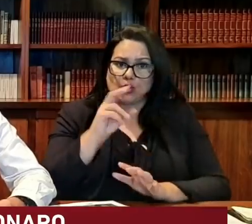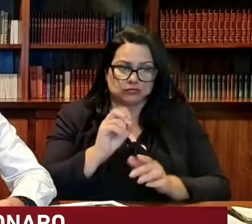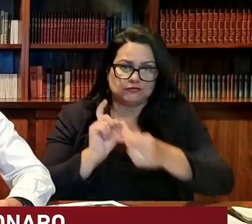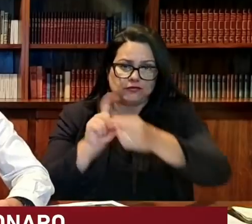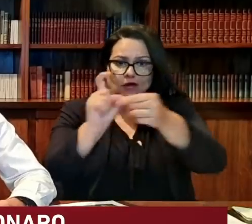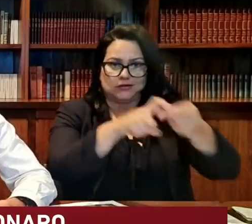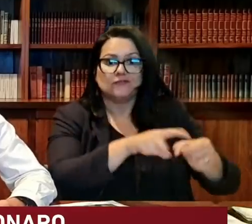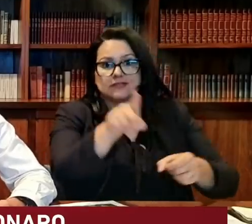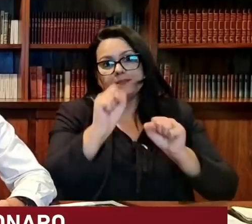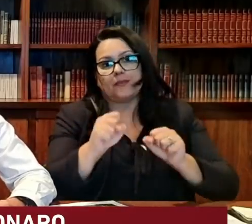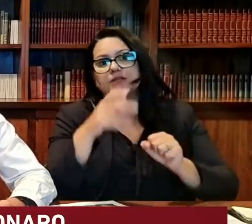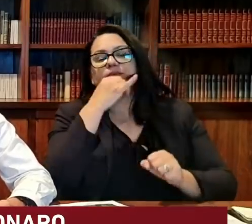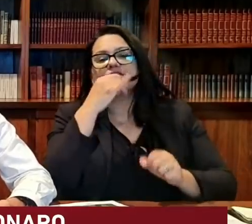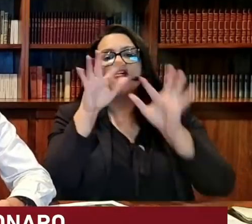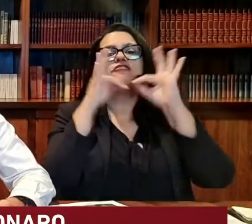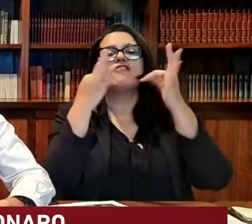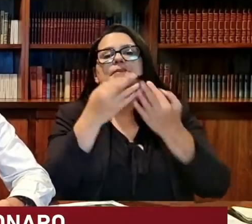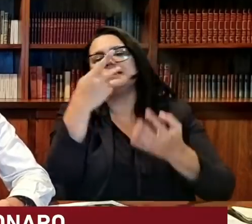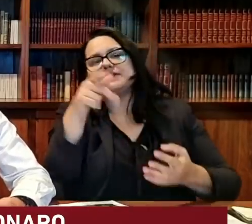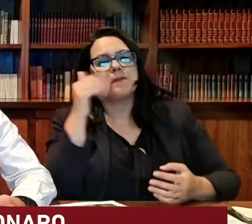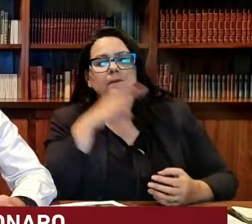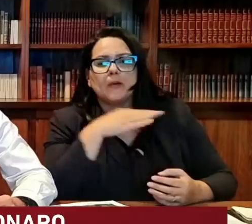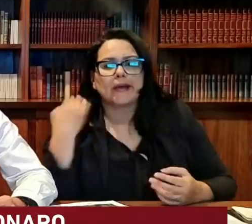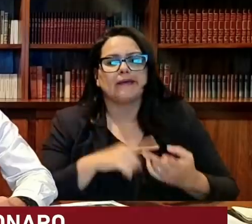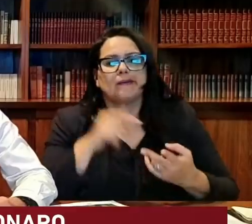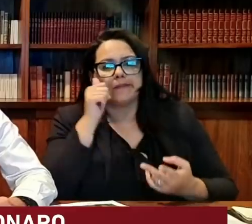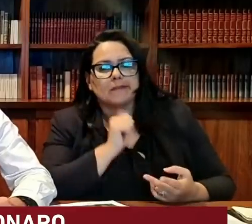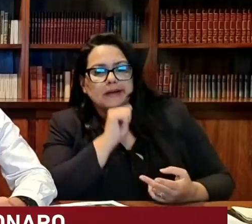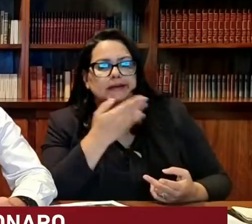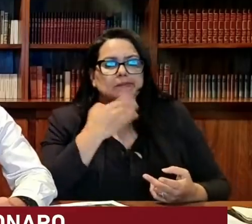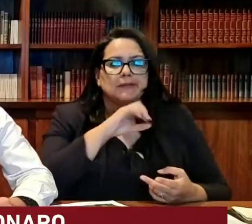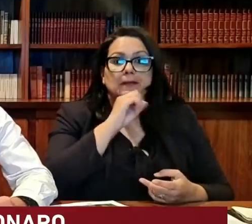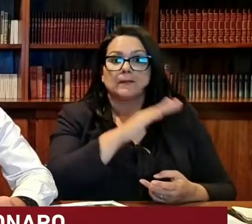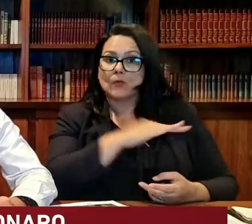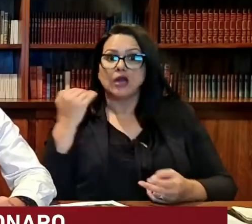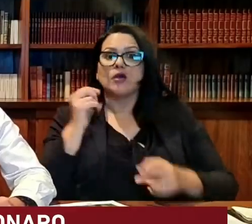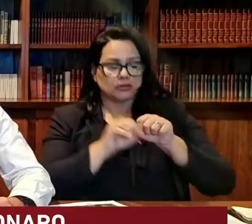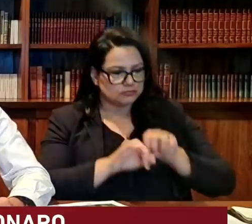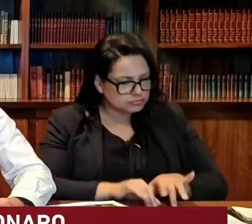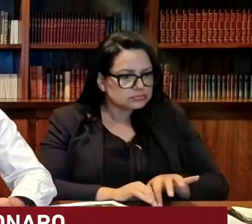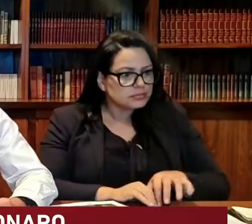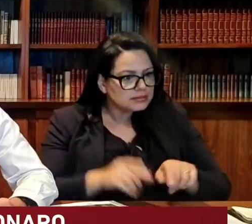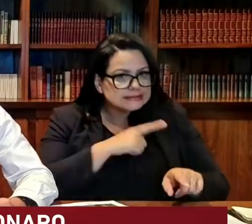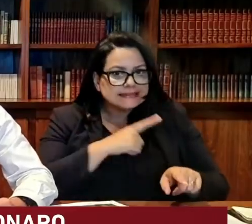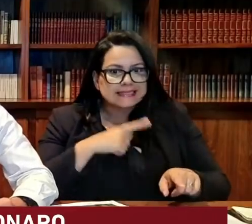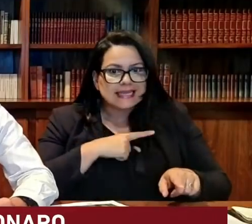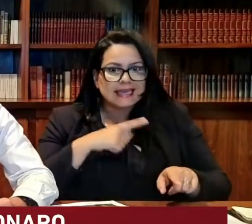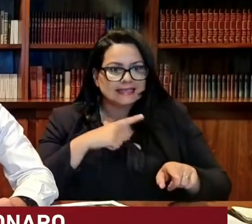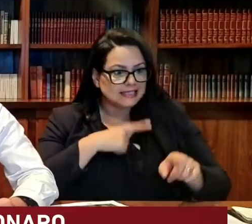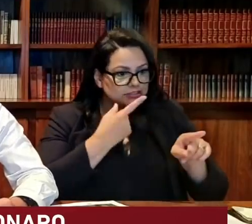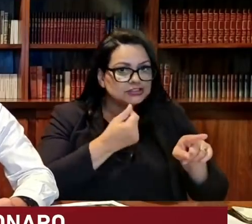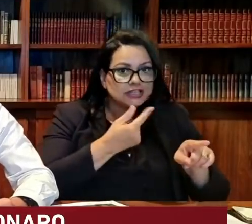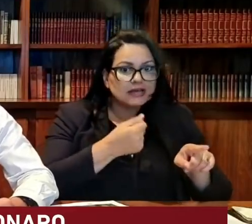pegar o CPF de um parente falecido teu, tua mãe, teu pai, também fazer o mesmo procedimento. E se tiver algum